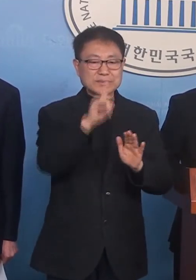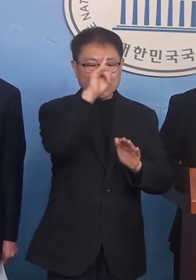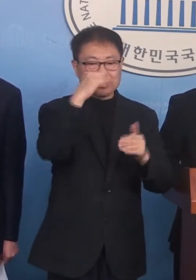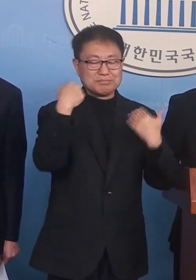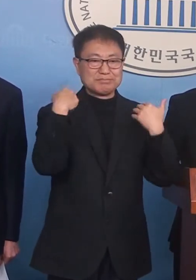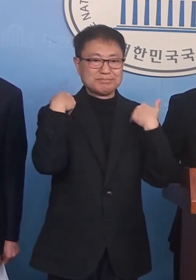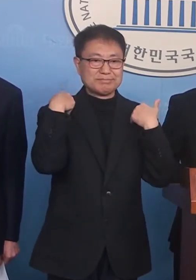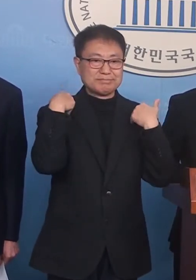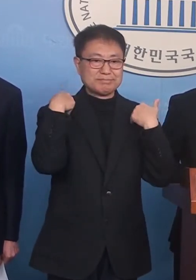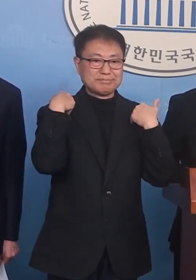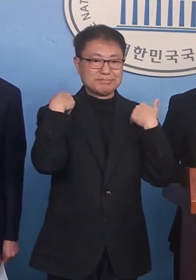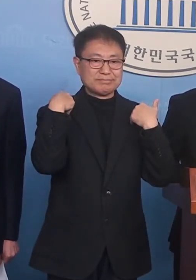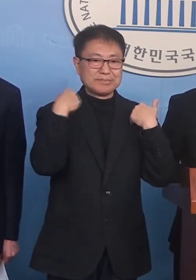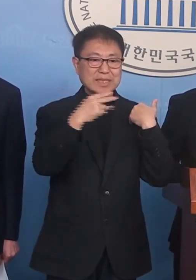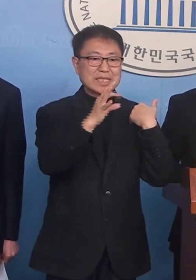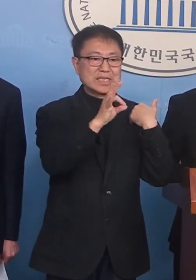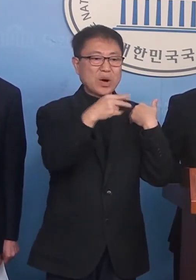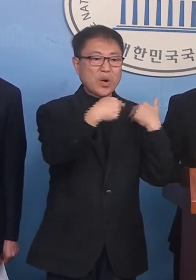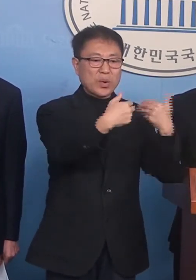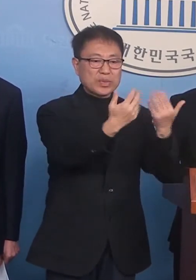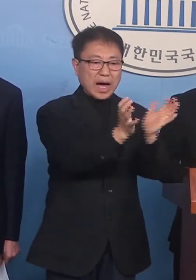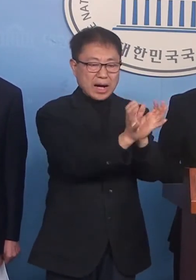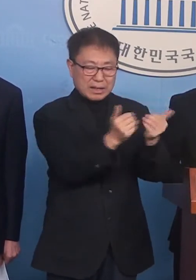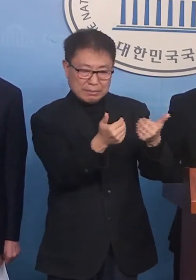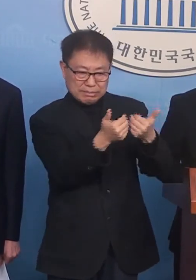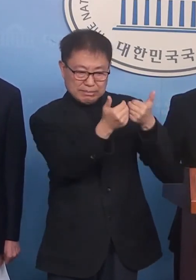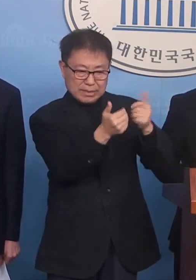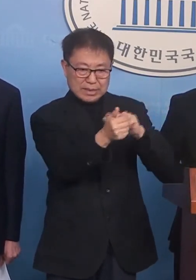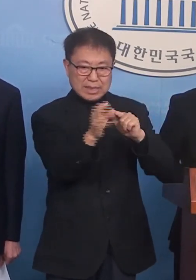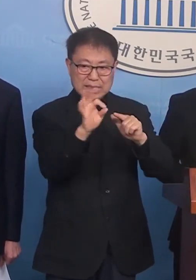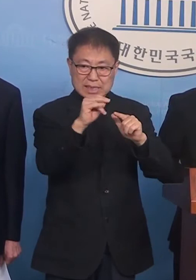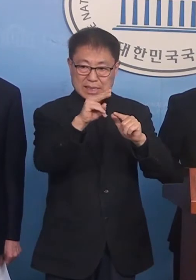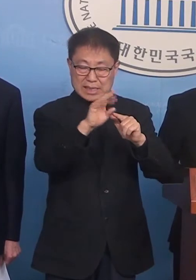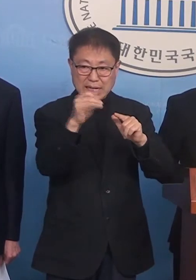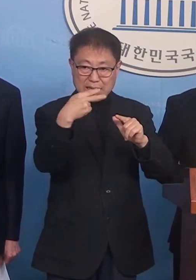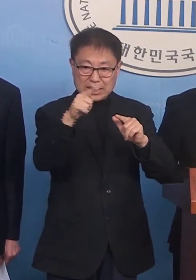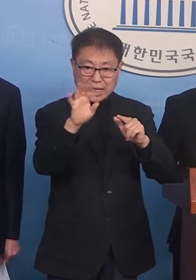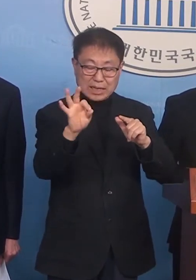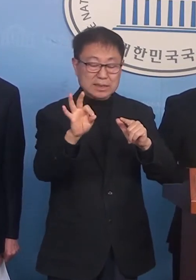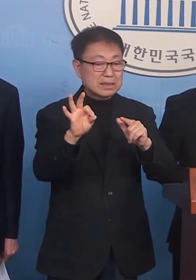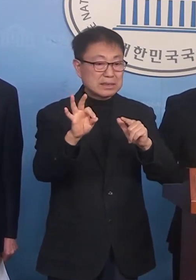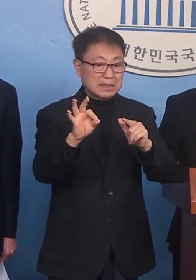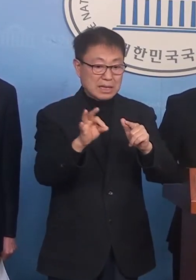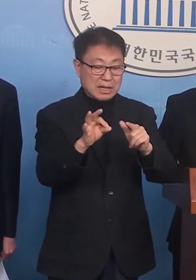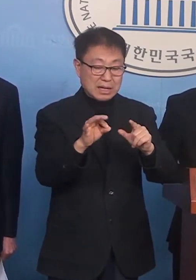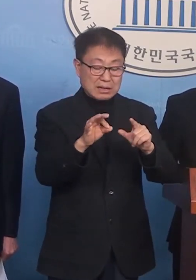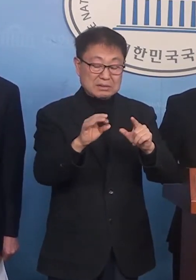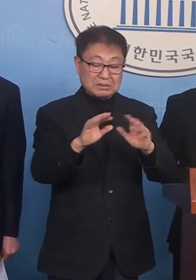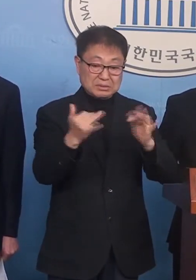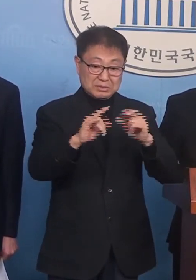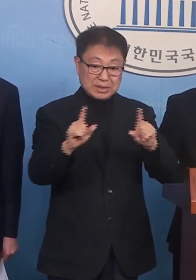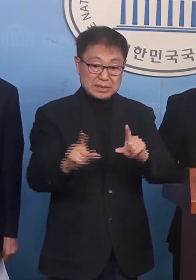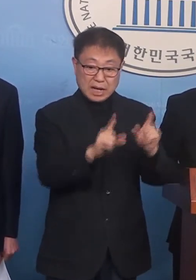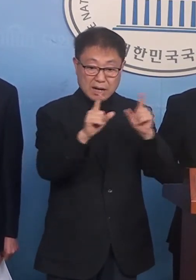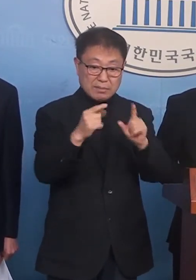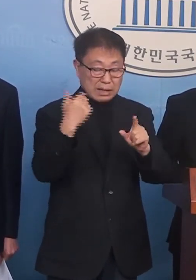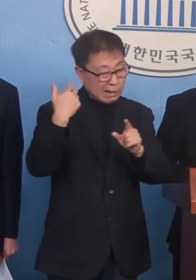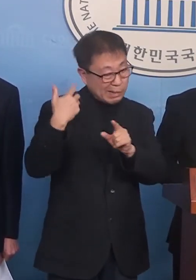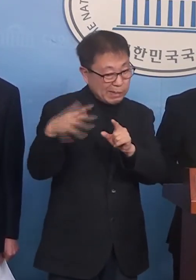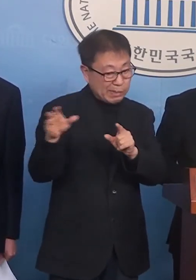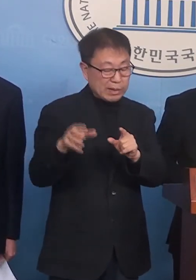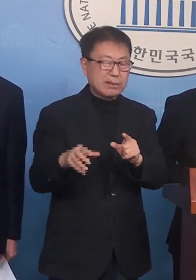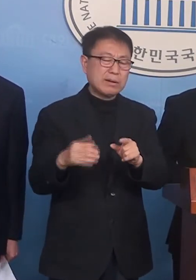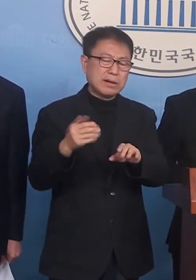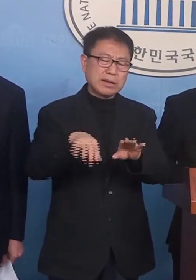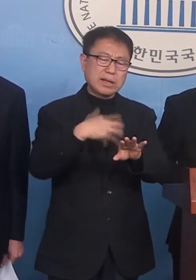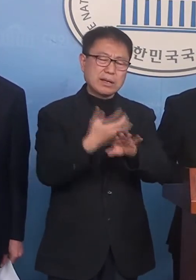정부 여당을 견제해야 하는 제1야당은 민생을 외면하고 개혁의 발목만 잡고